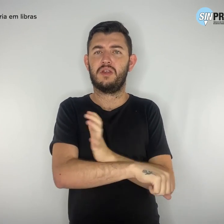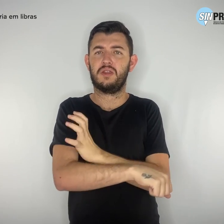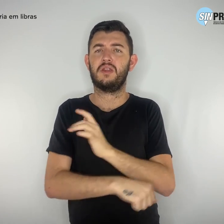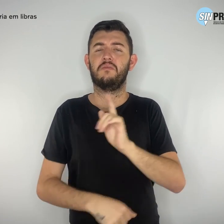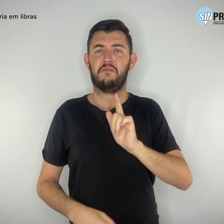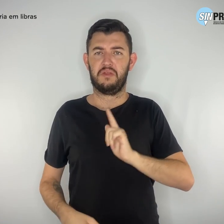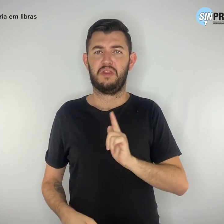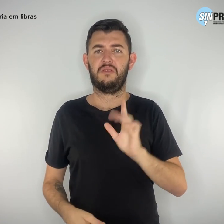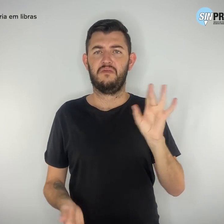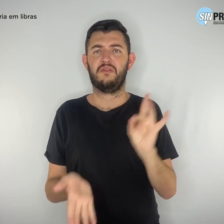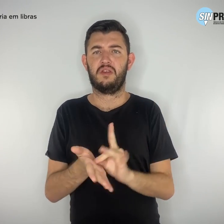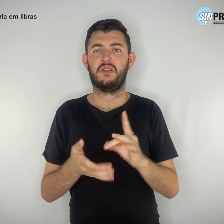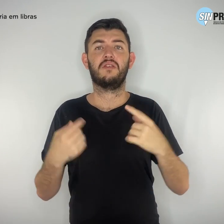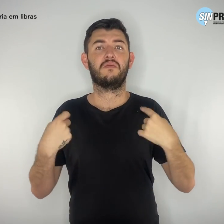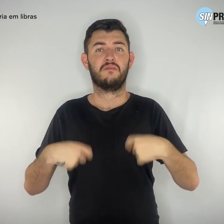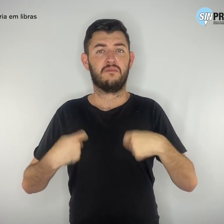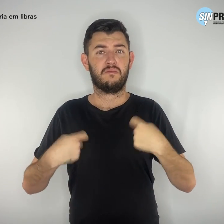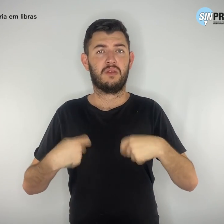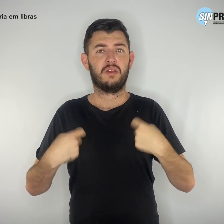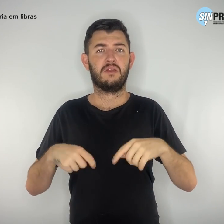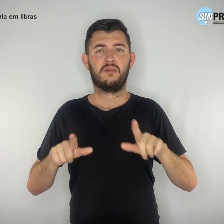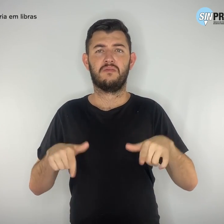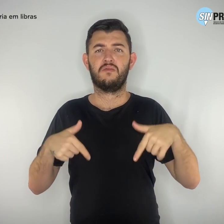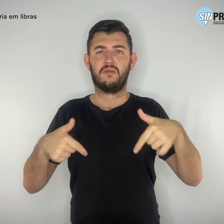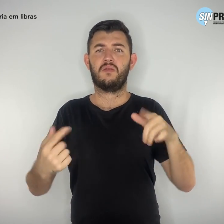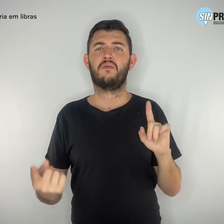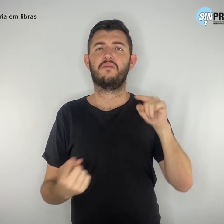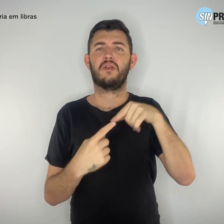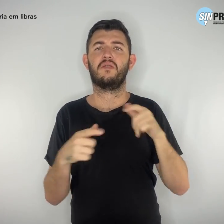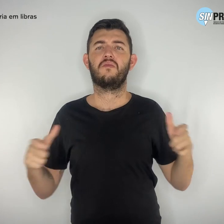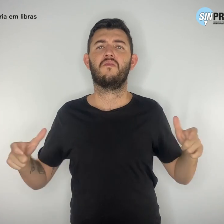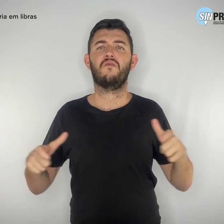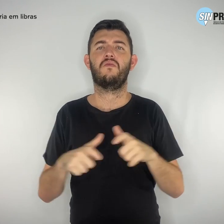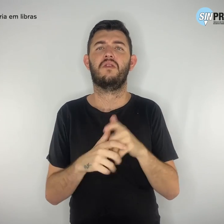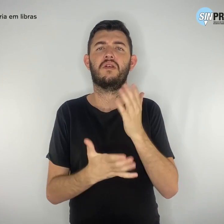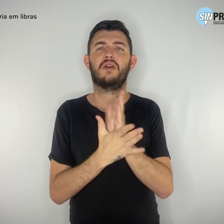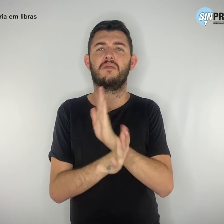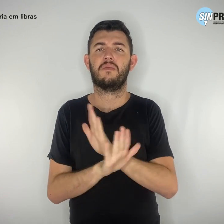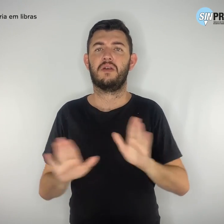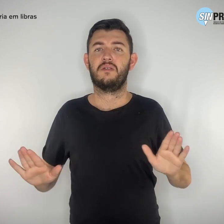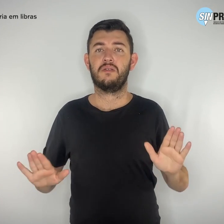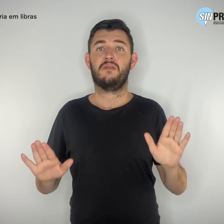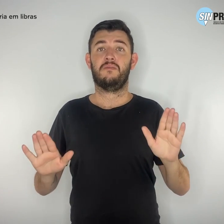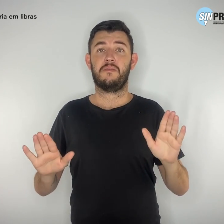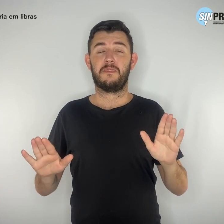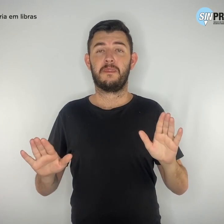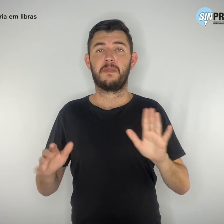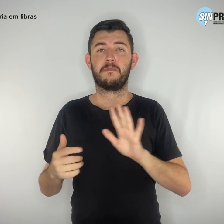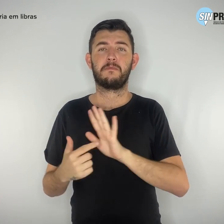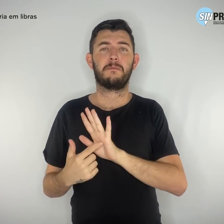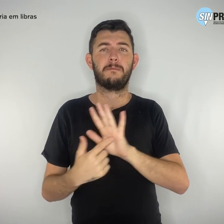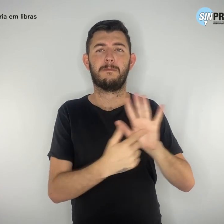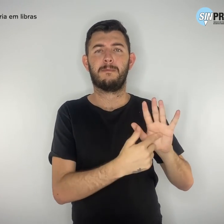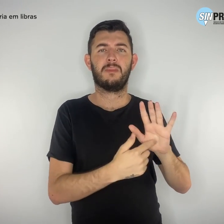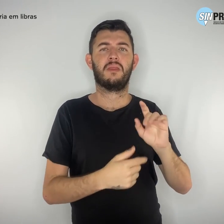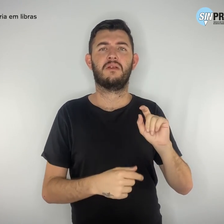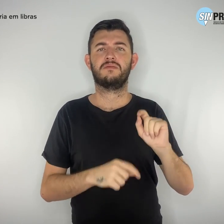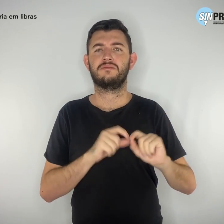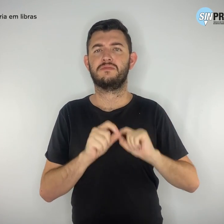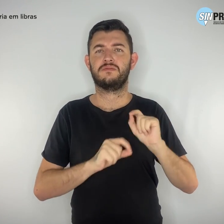e precisam ser combatidos. Ao mesmo tempo, revela a inoperância do GDF